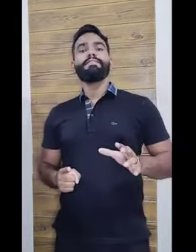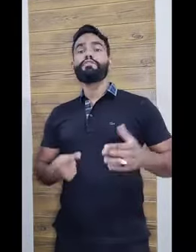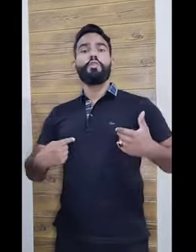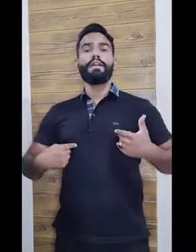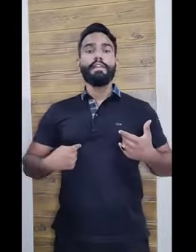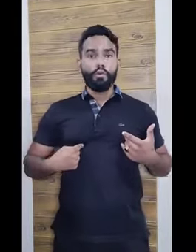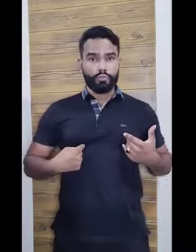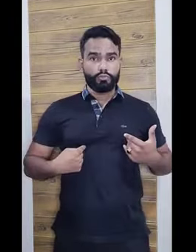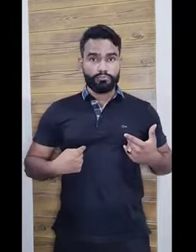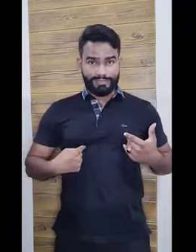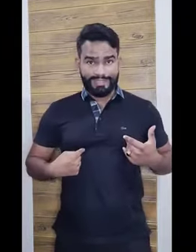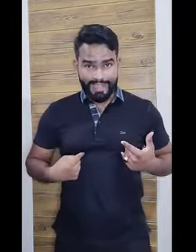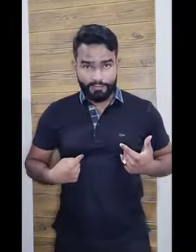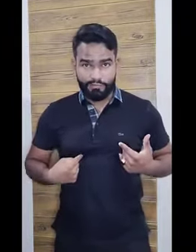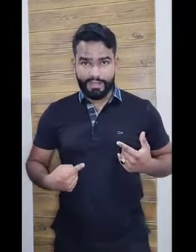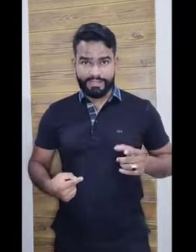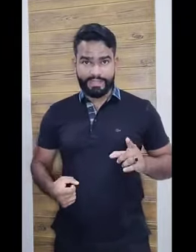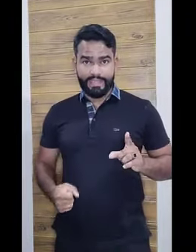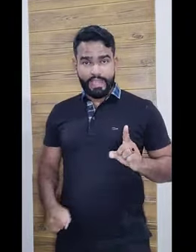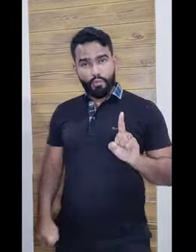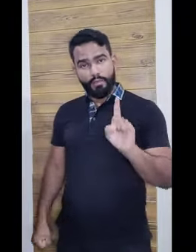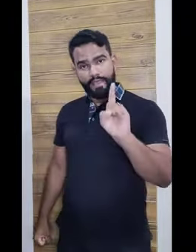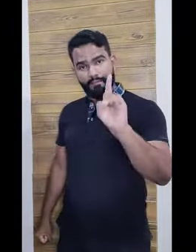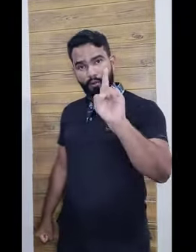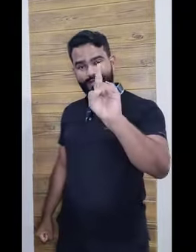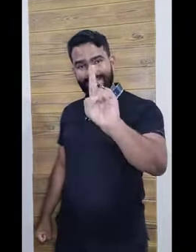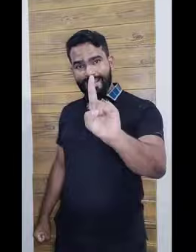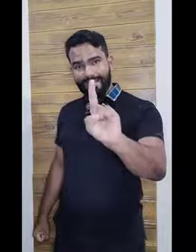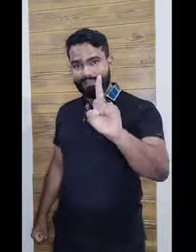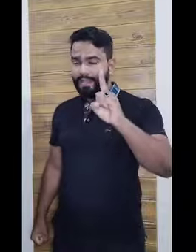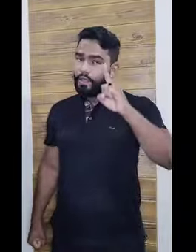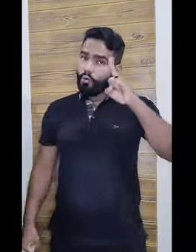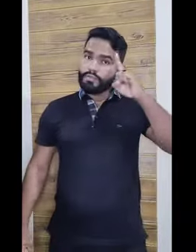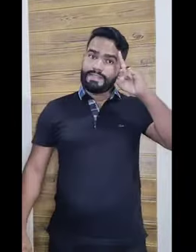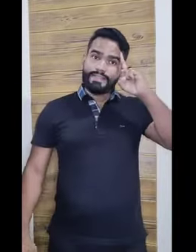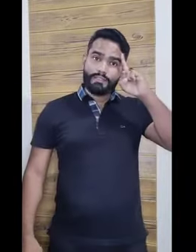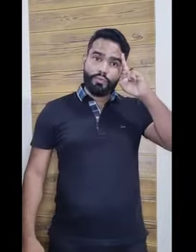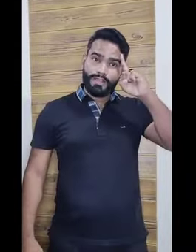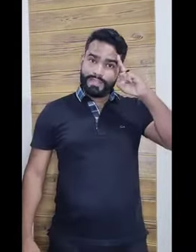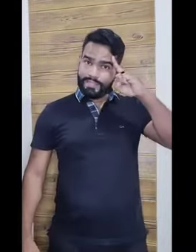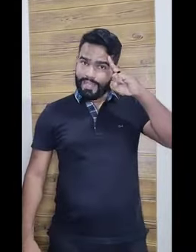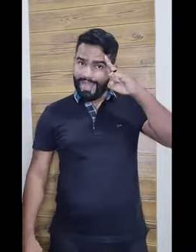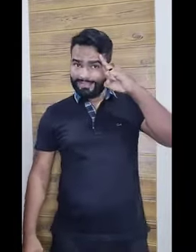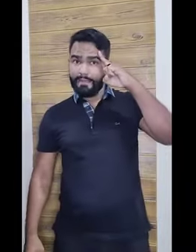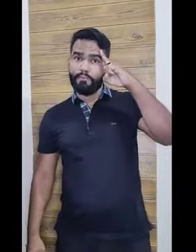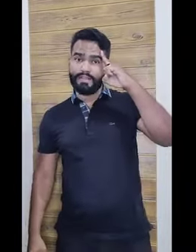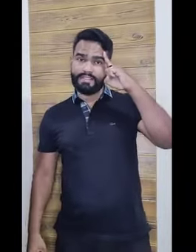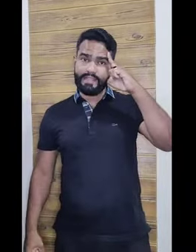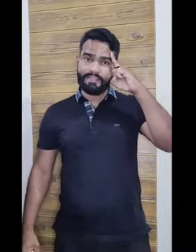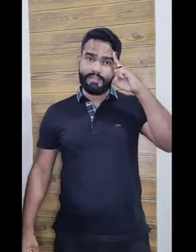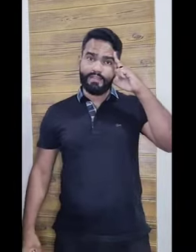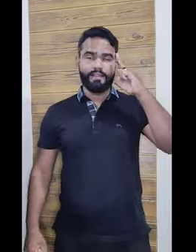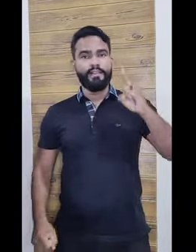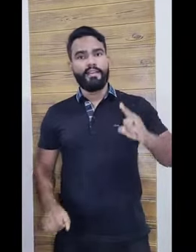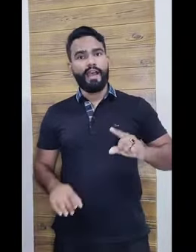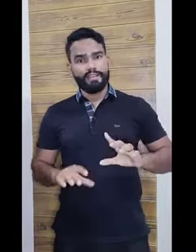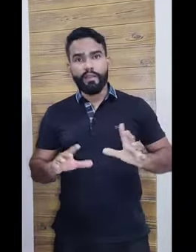sou canhoto. Tá certo eu fazer com a minha mão esquerda, usando aqui a têmpora esquerda? Aí é